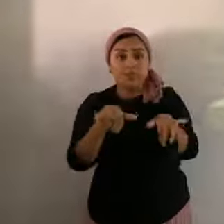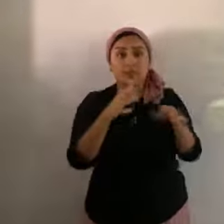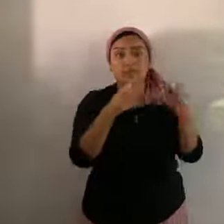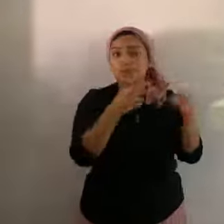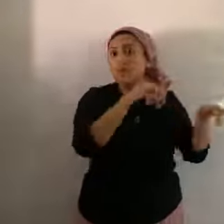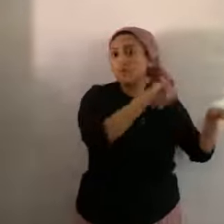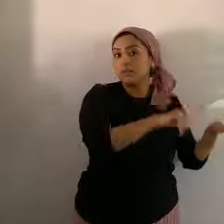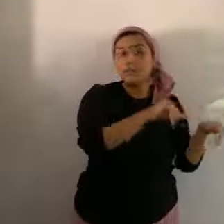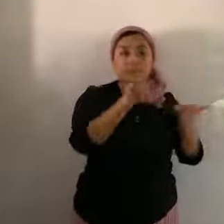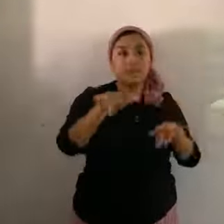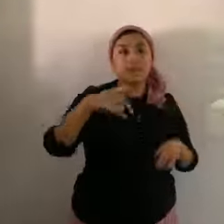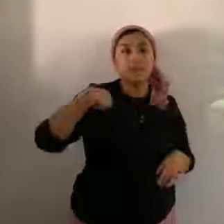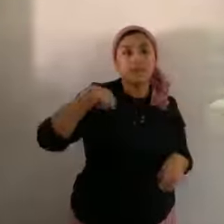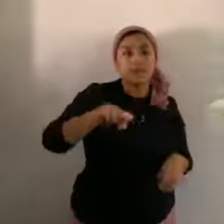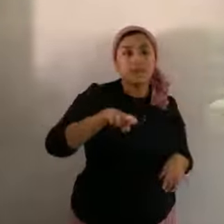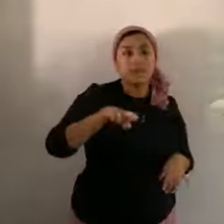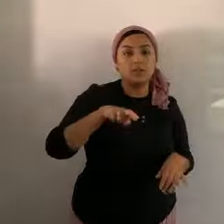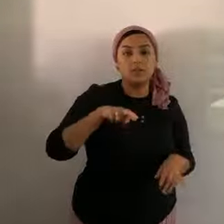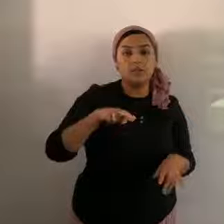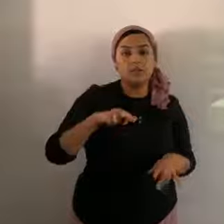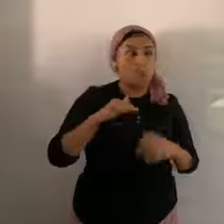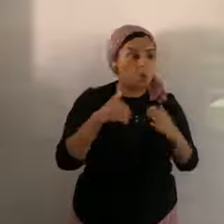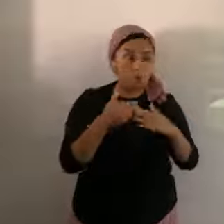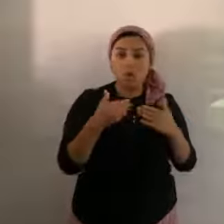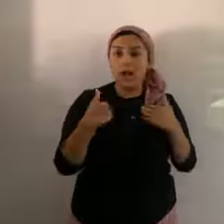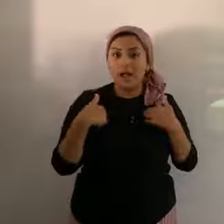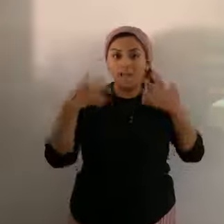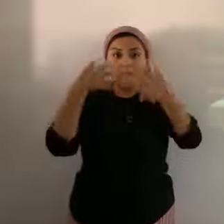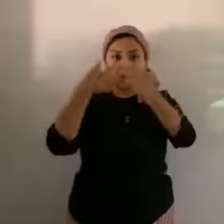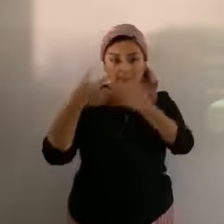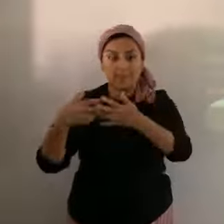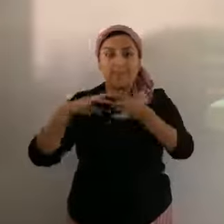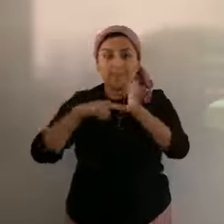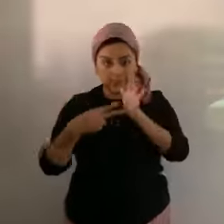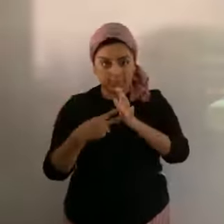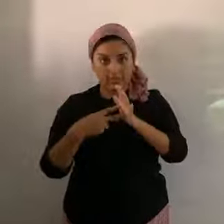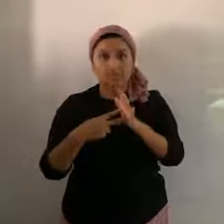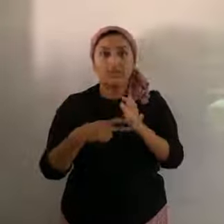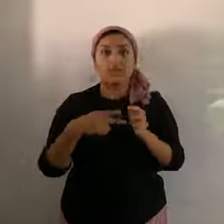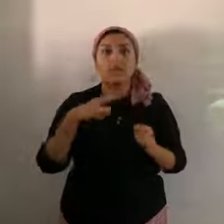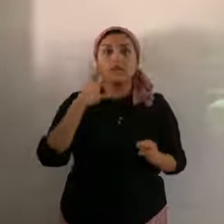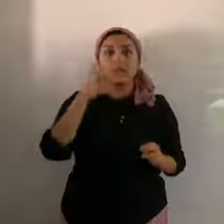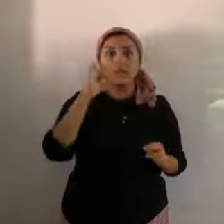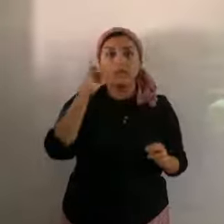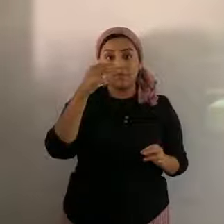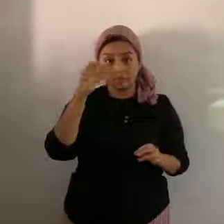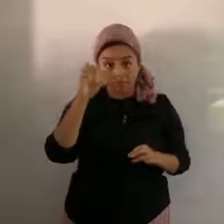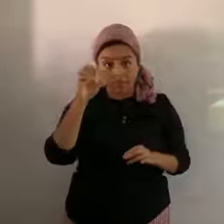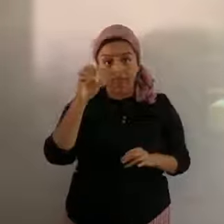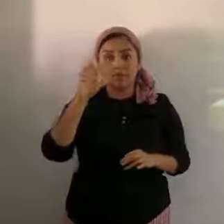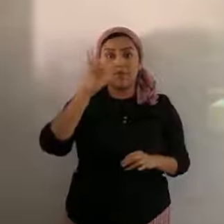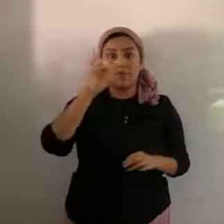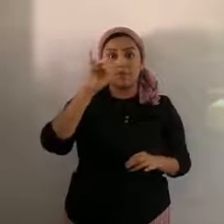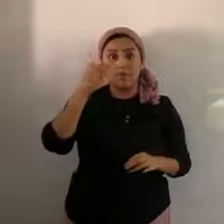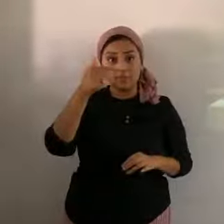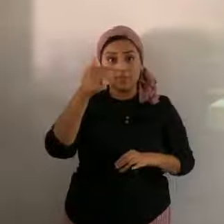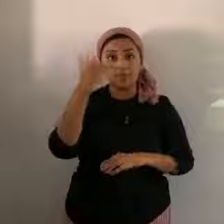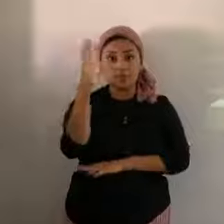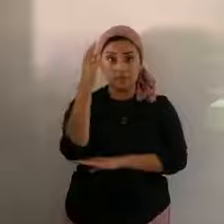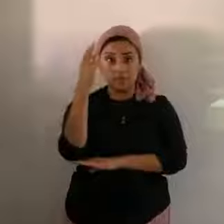takanot. Todo tiene un porqué. Entonces, la higuera prometedora, sí, pero estéril,